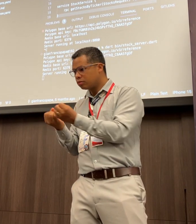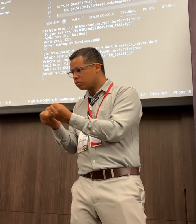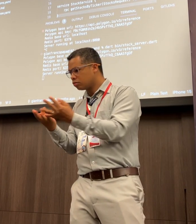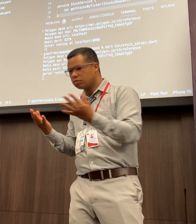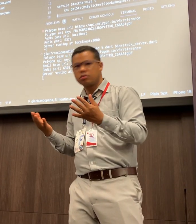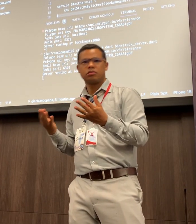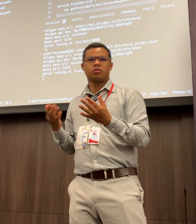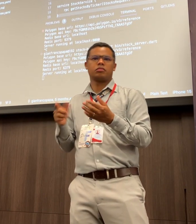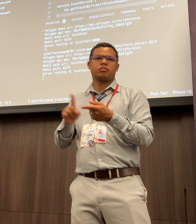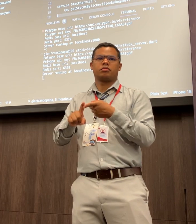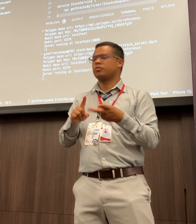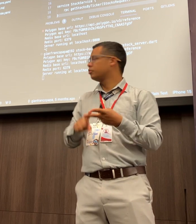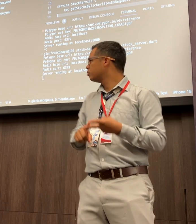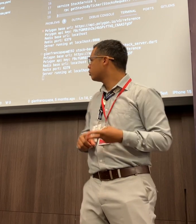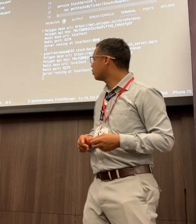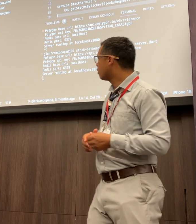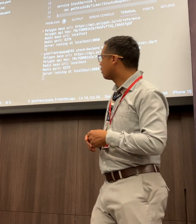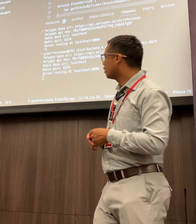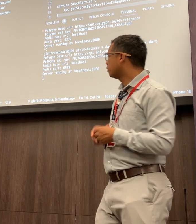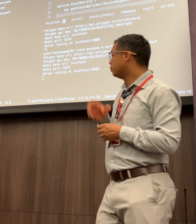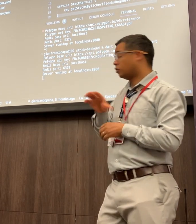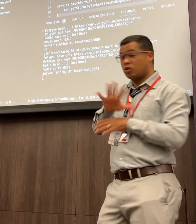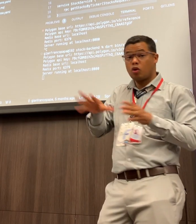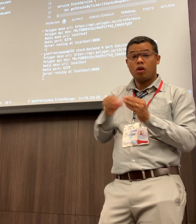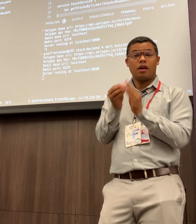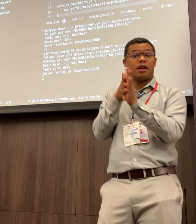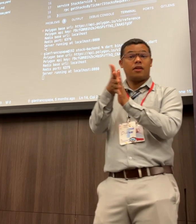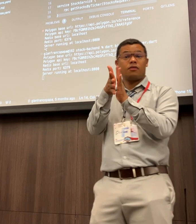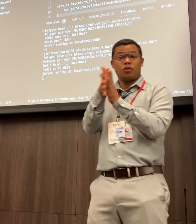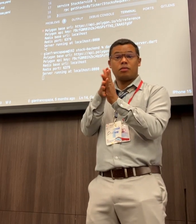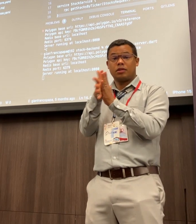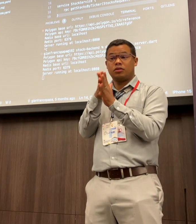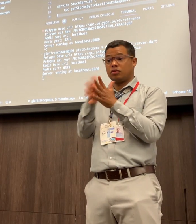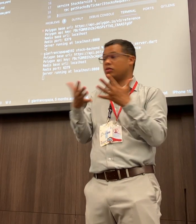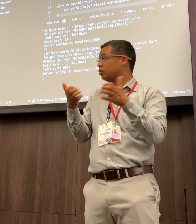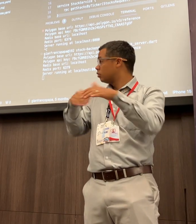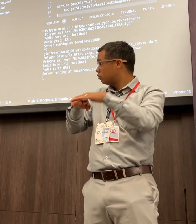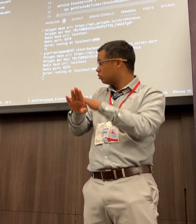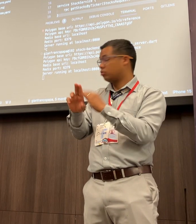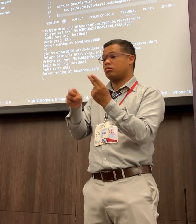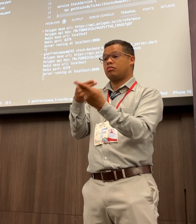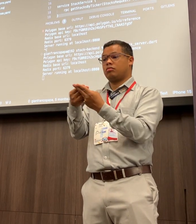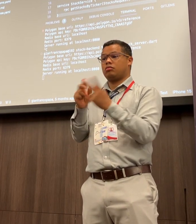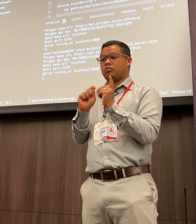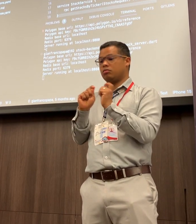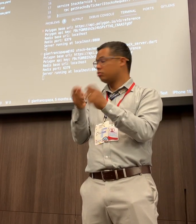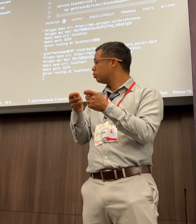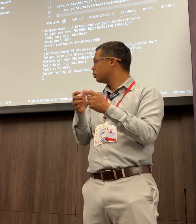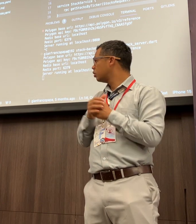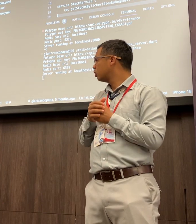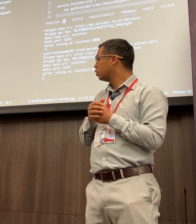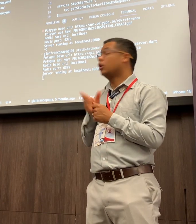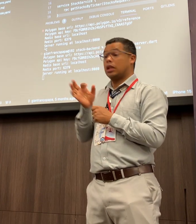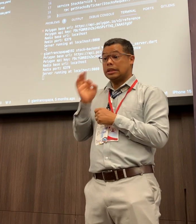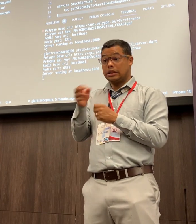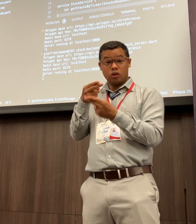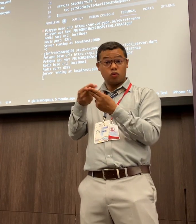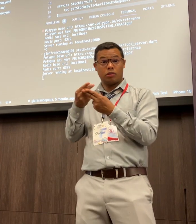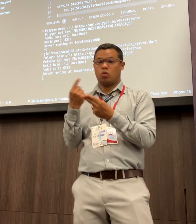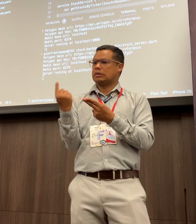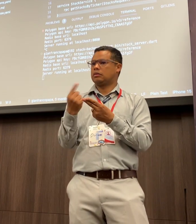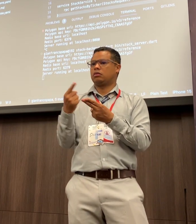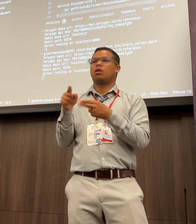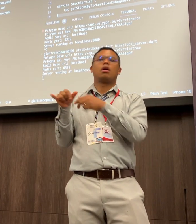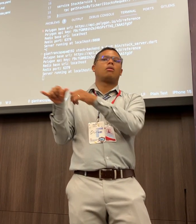el ticker, el name y la description, o sea, toda la información que queramos guardar. Tenemos que asignarle un número que tiene que ser único, y